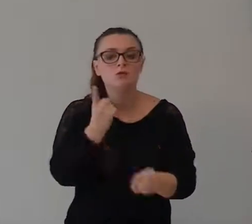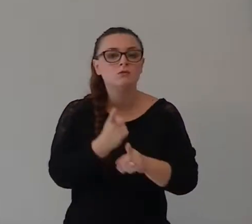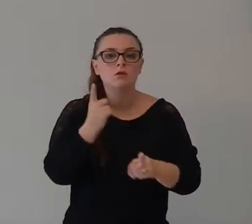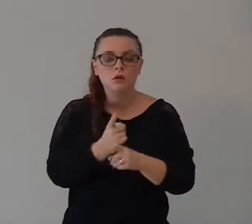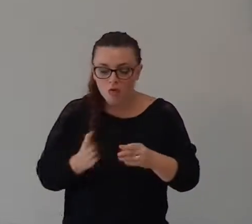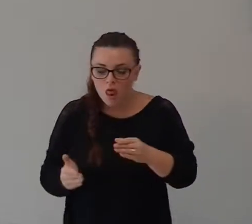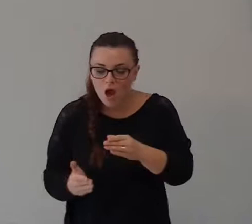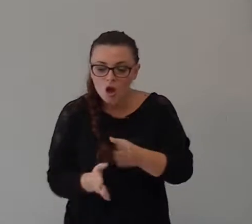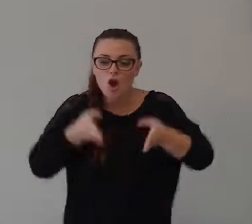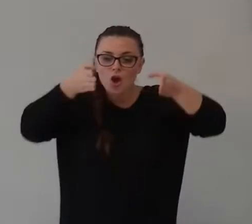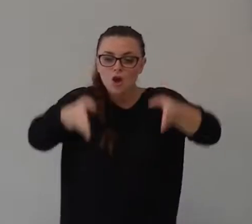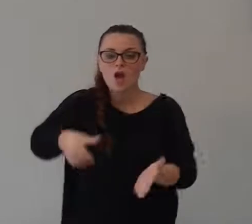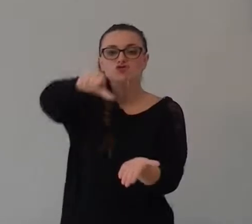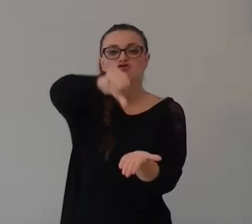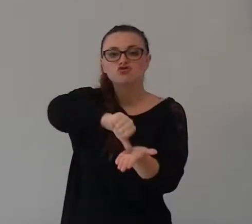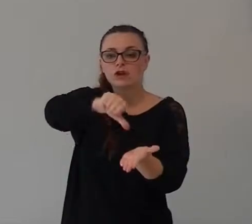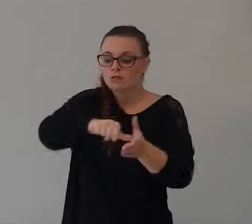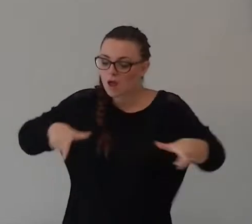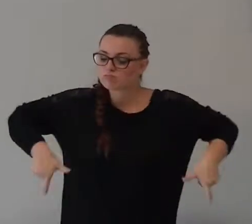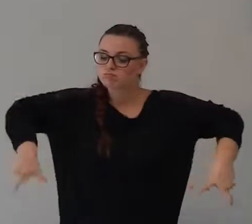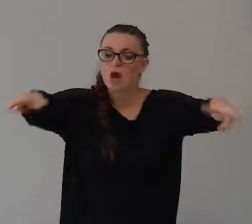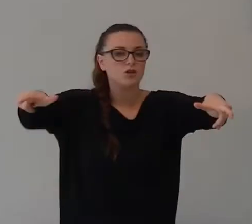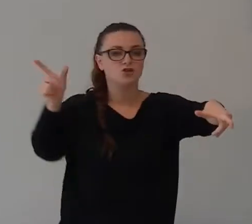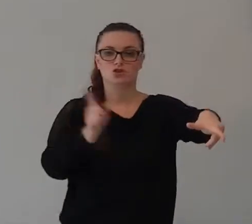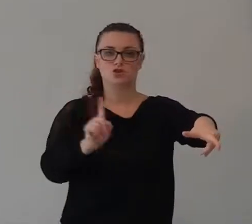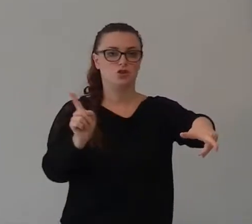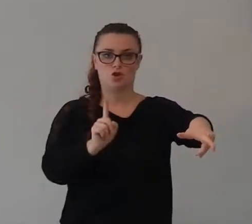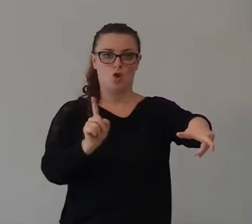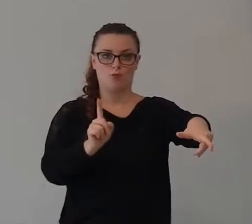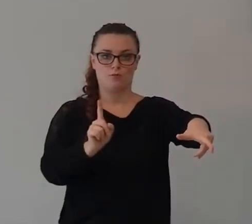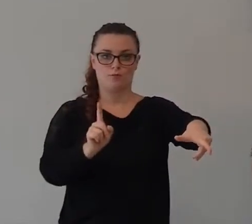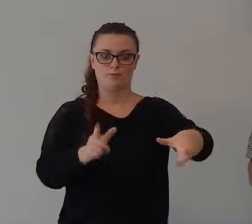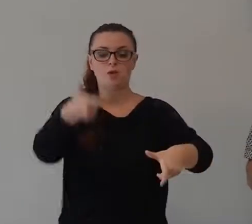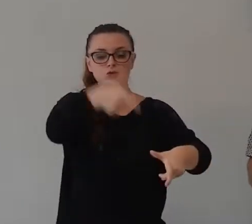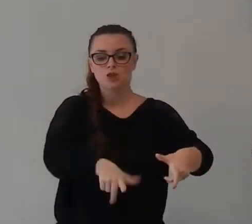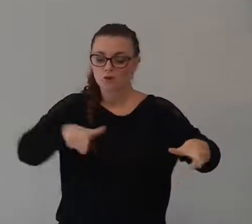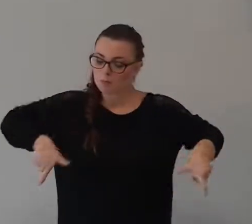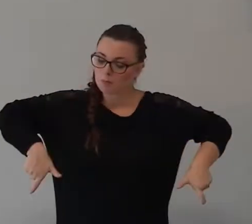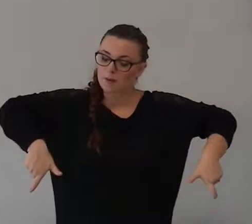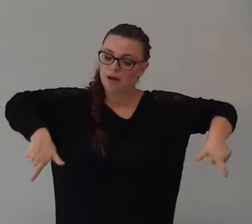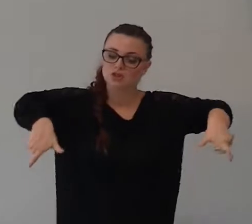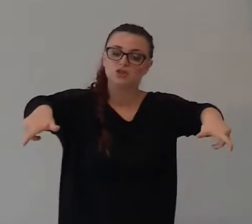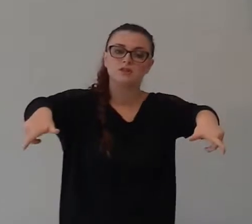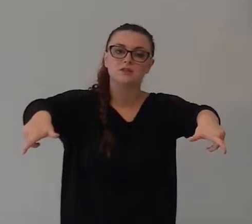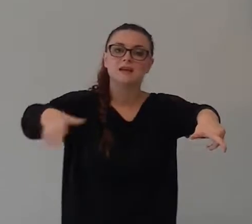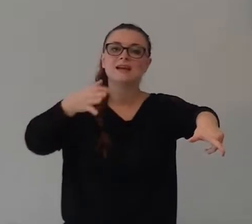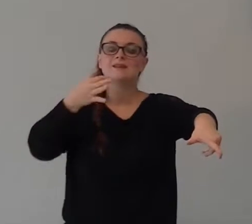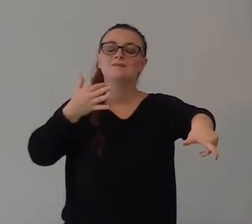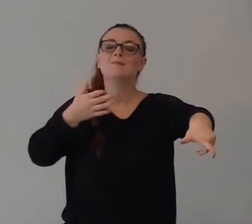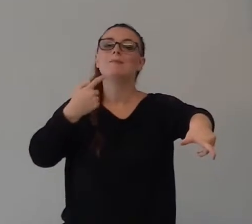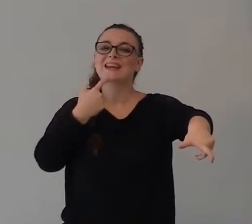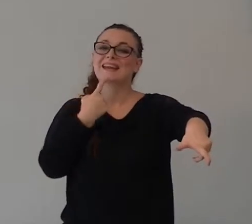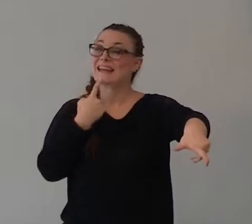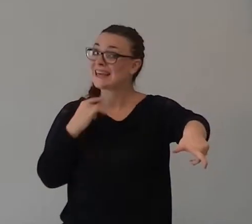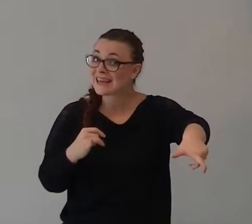immagini devono essere lasciati non racconti, i margini sono per le persone ai margini della società,